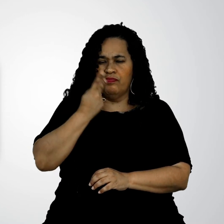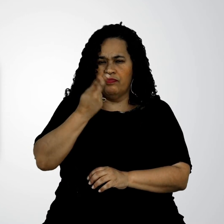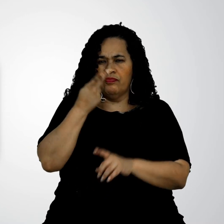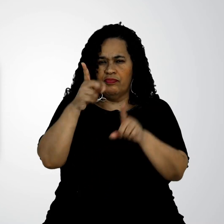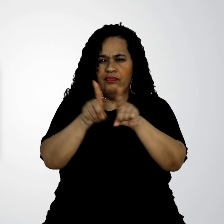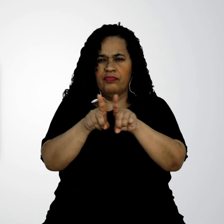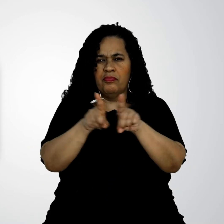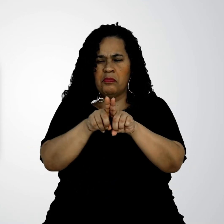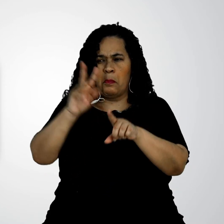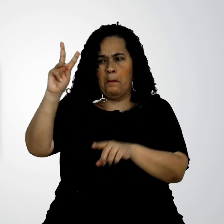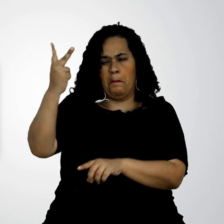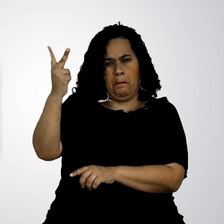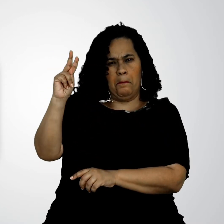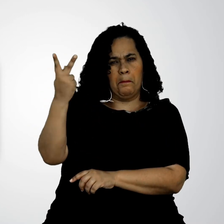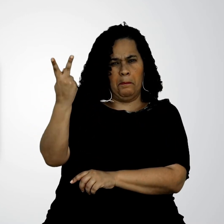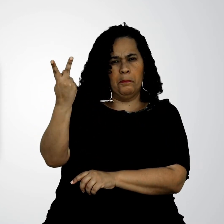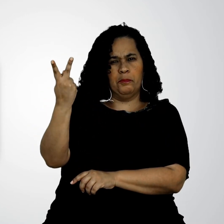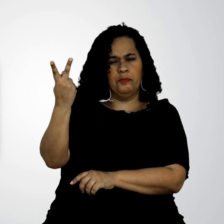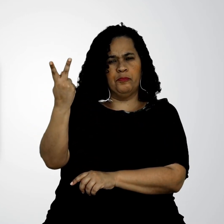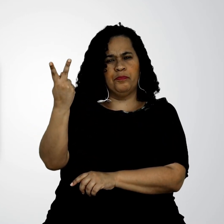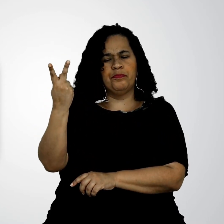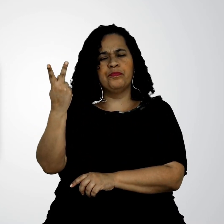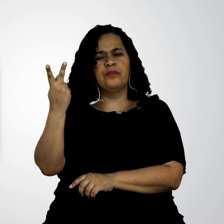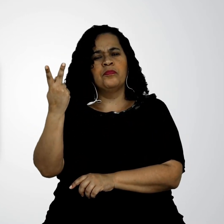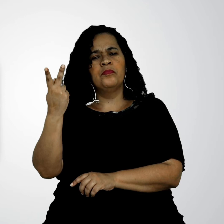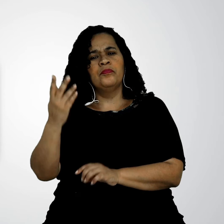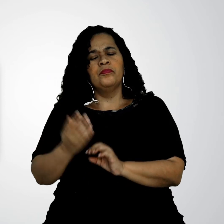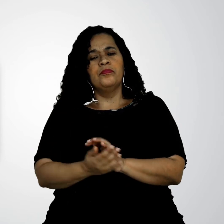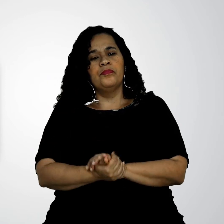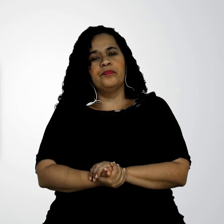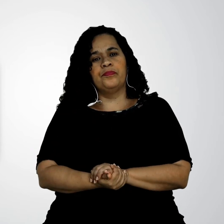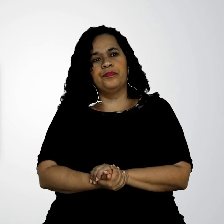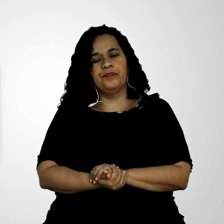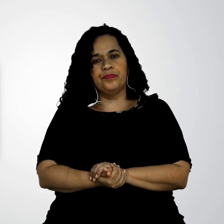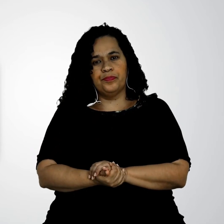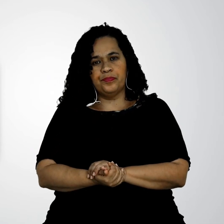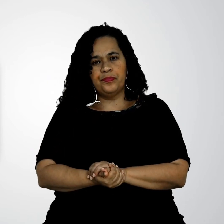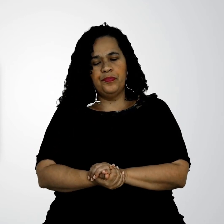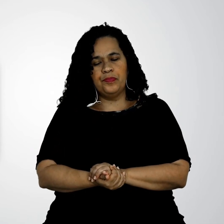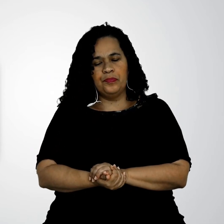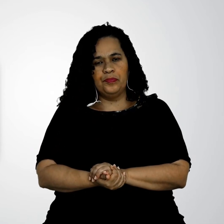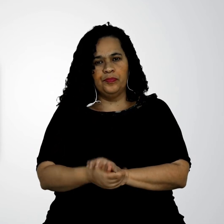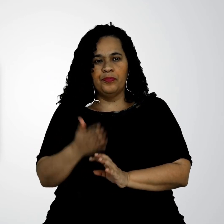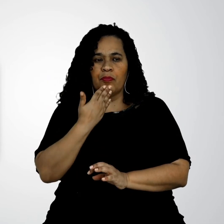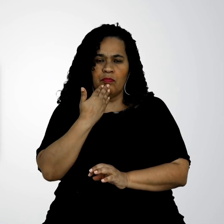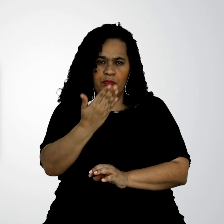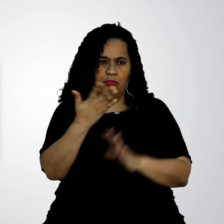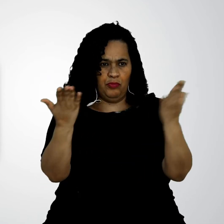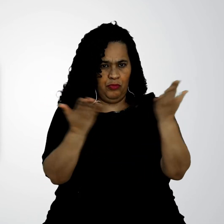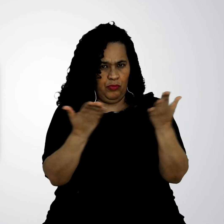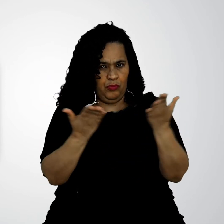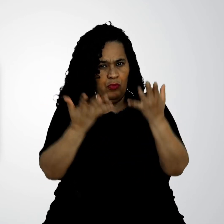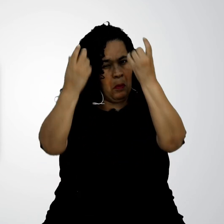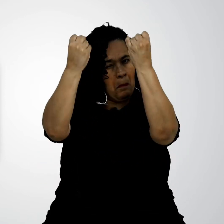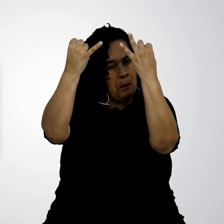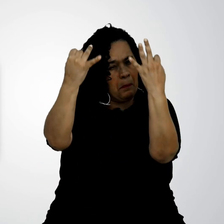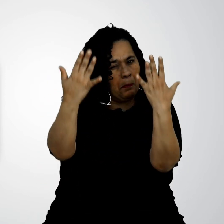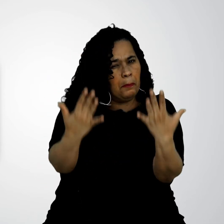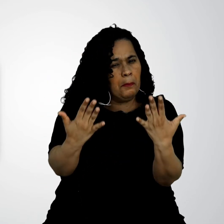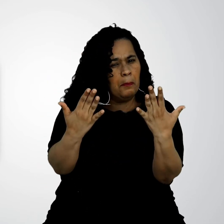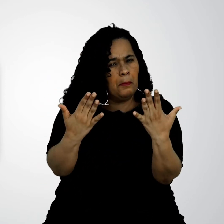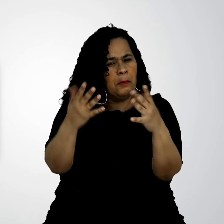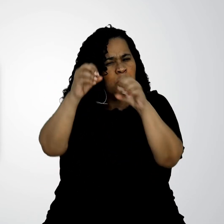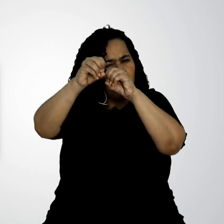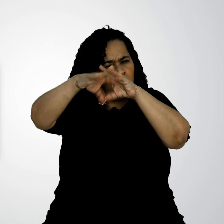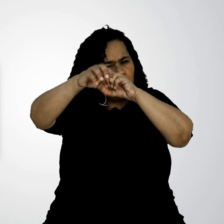da homossexualidade, né, e do homossexualismo, eu queria que você comentasse para a gente qual é o ensino